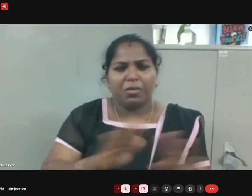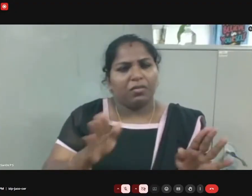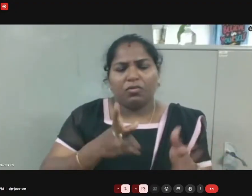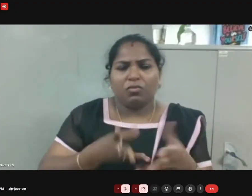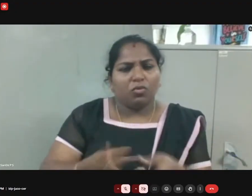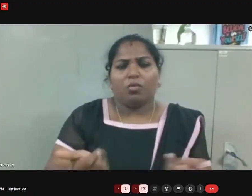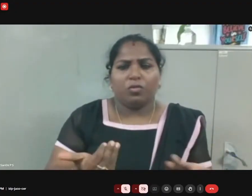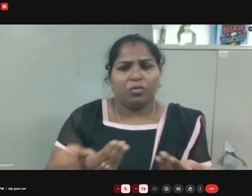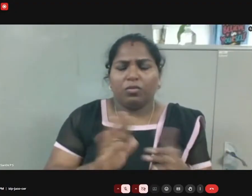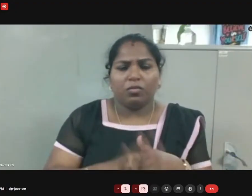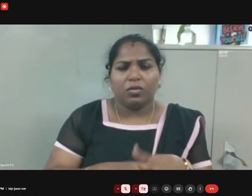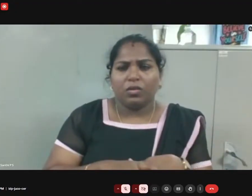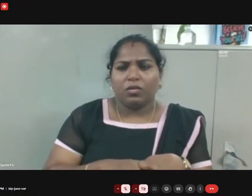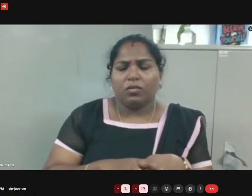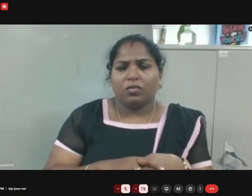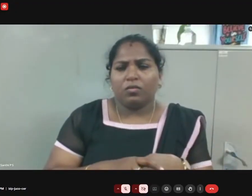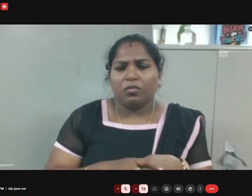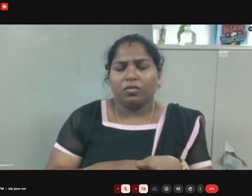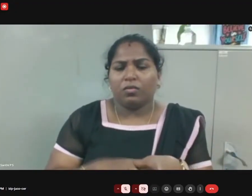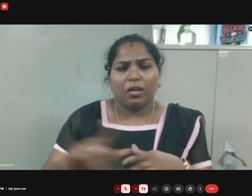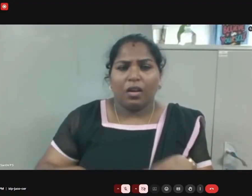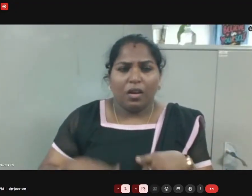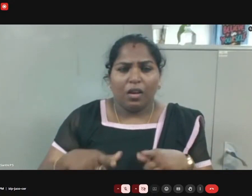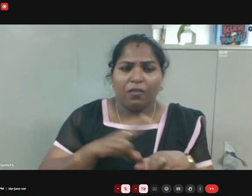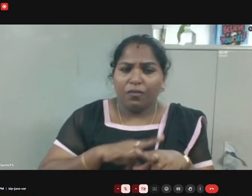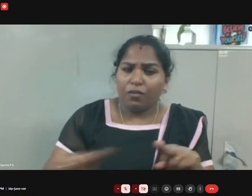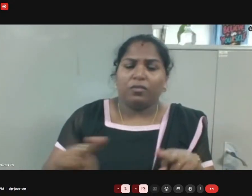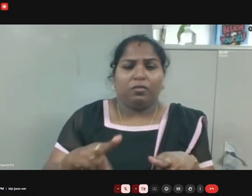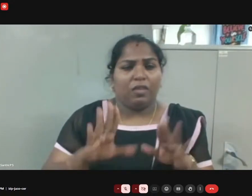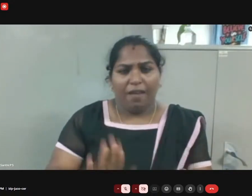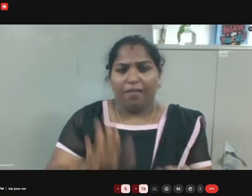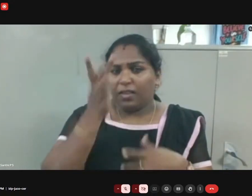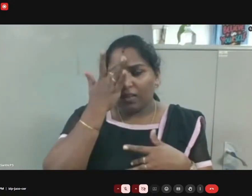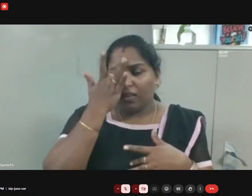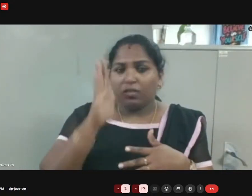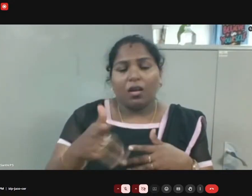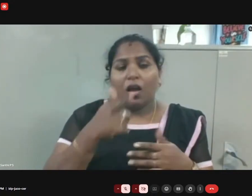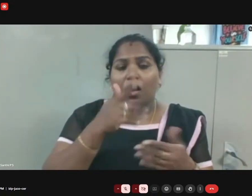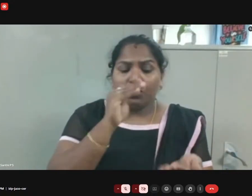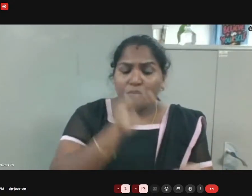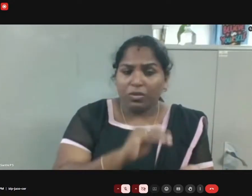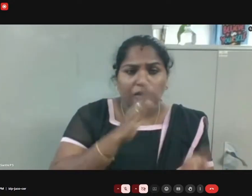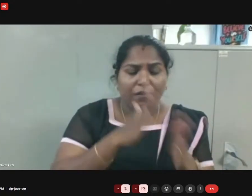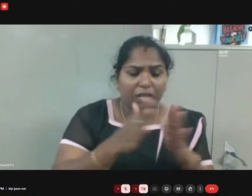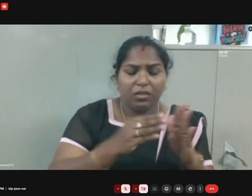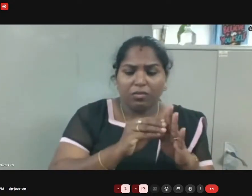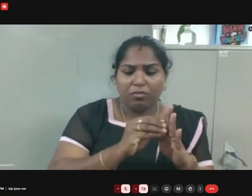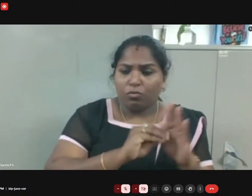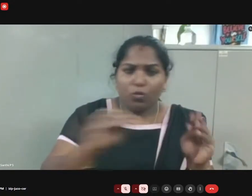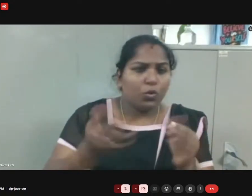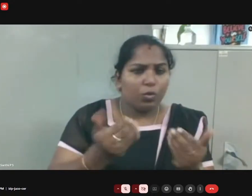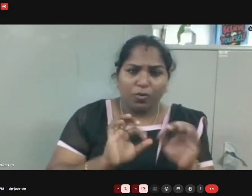കാരണം ഇത് ഒരു ജീവിതകാലം മുഴുവൻ ഉള്ള ഒരു അസുഖമാണ്. കുഞ്ഞിനെ വീട്ടിൽ നിന്ന് മാറ്റി നിർത്താൻ ഒന്നും പറ്റുന്ന ഒരു